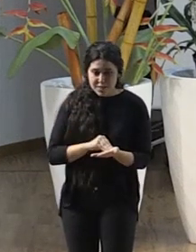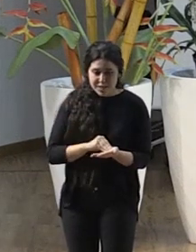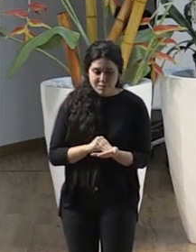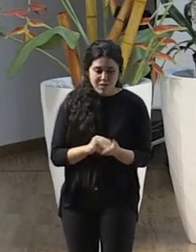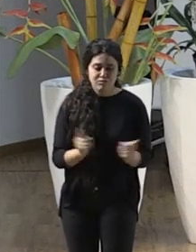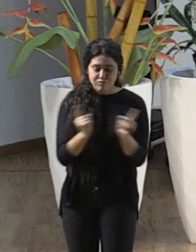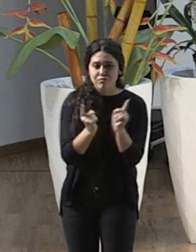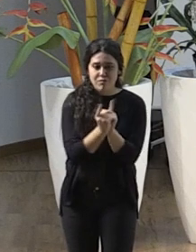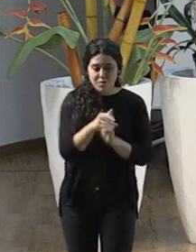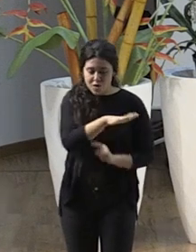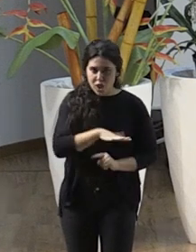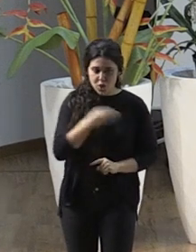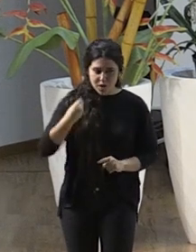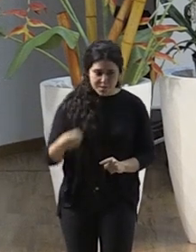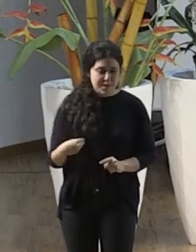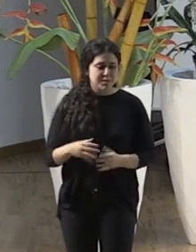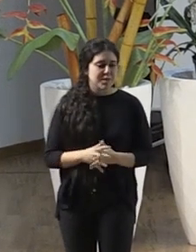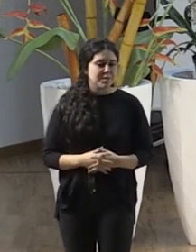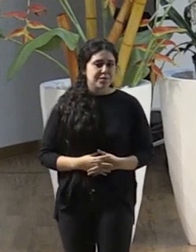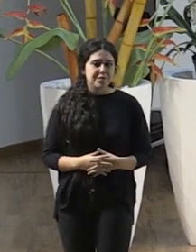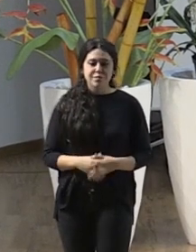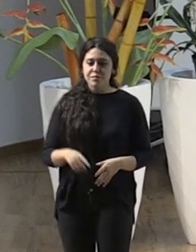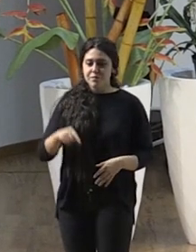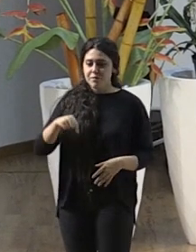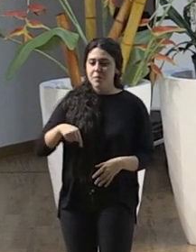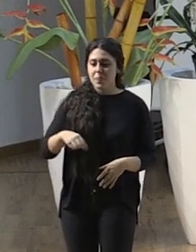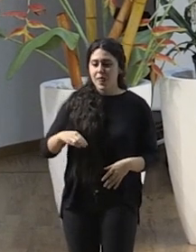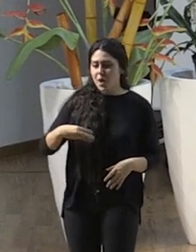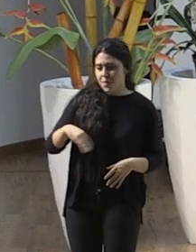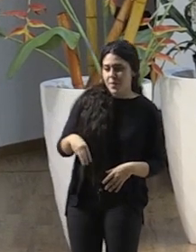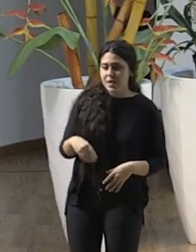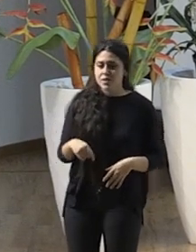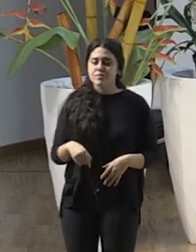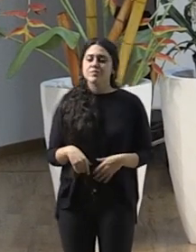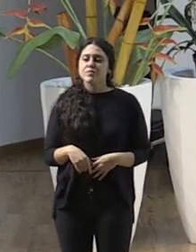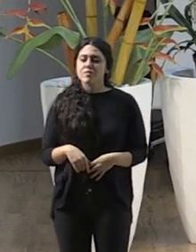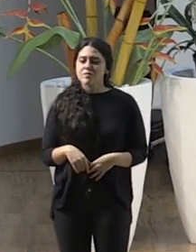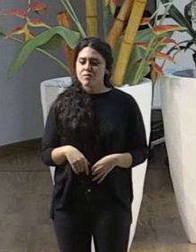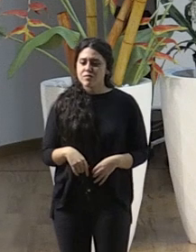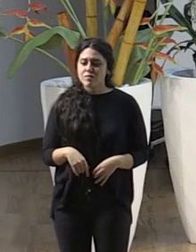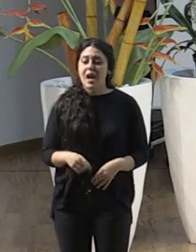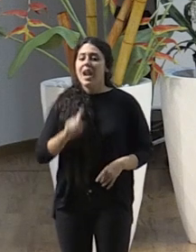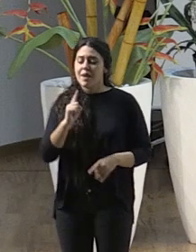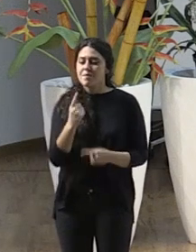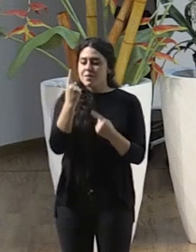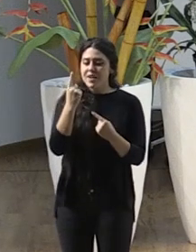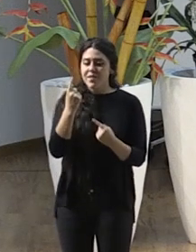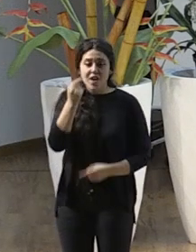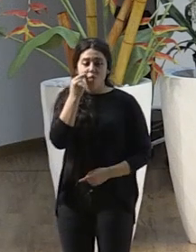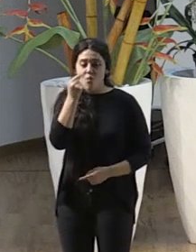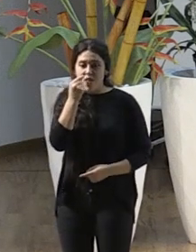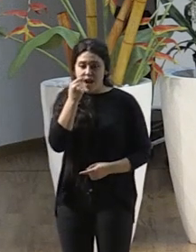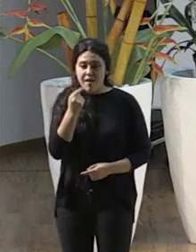espacio. A Marco lo conocí cuando retornó a España hace muchos años en Guadalajara, más de 35